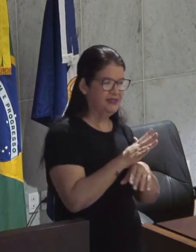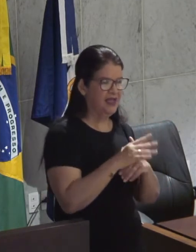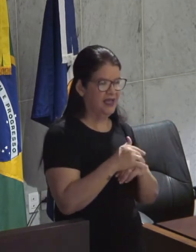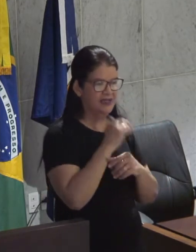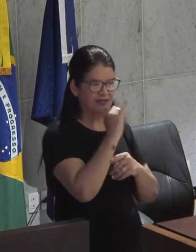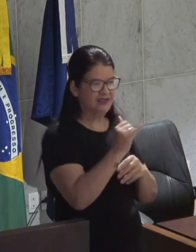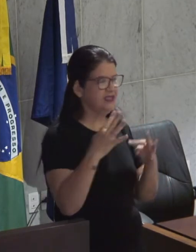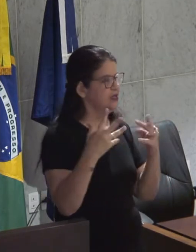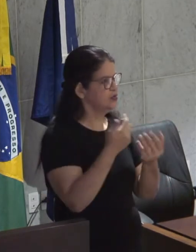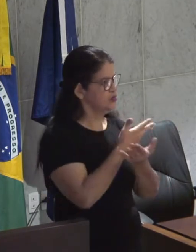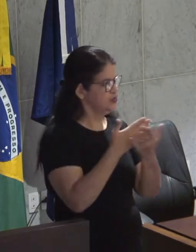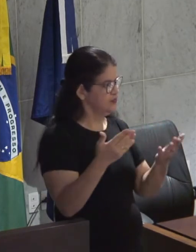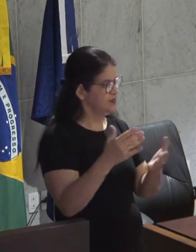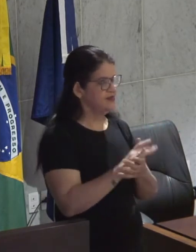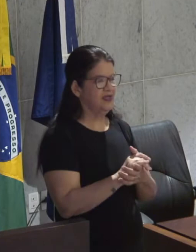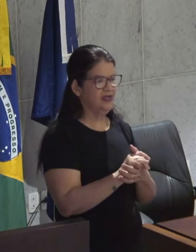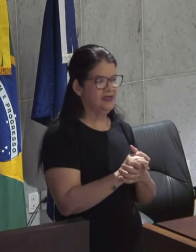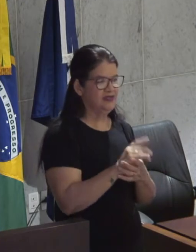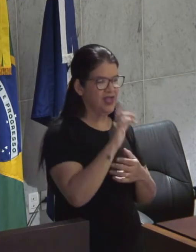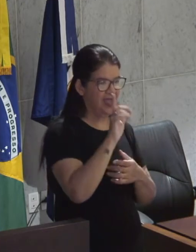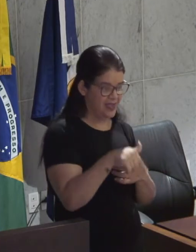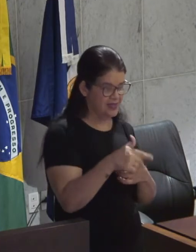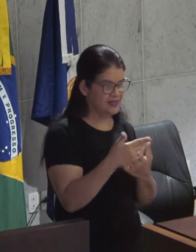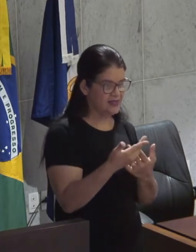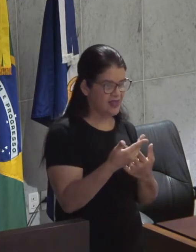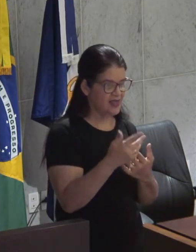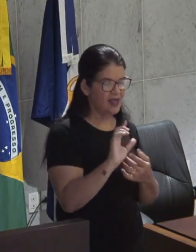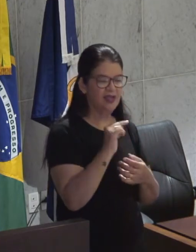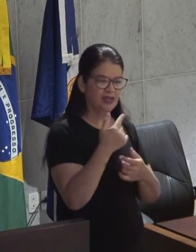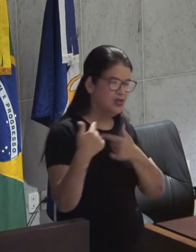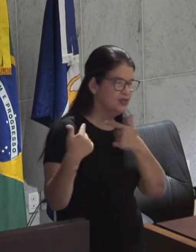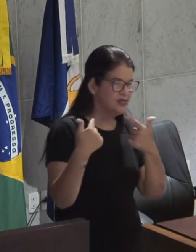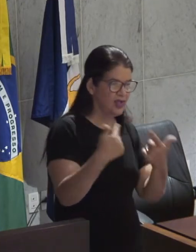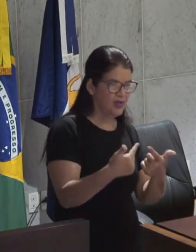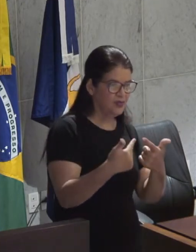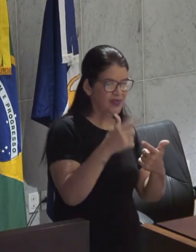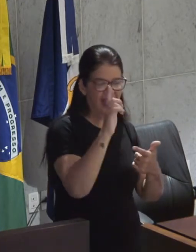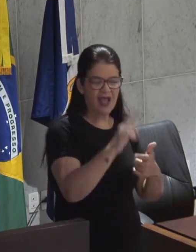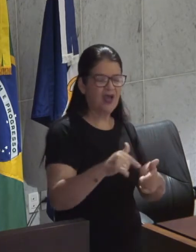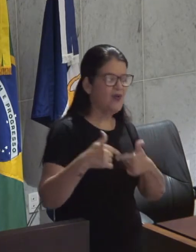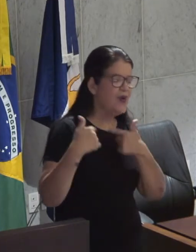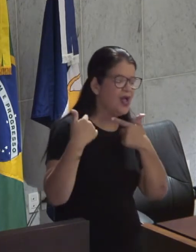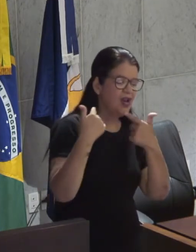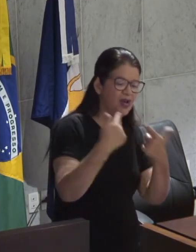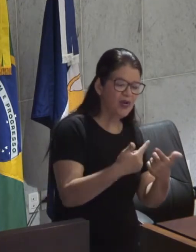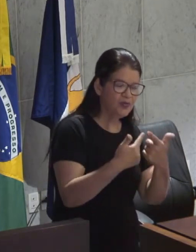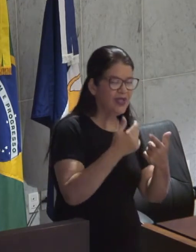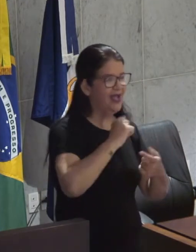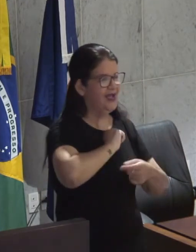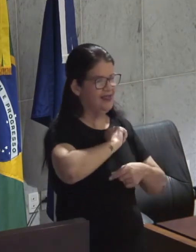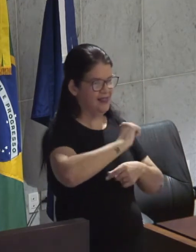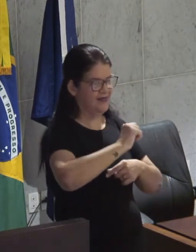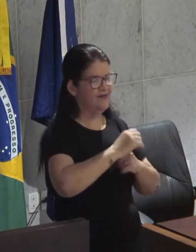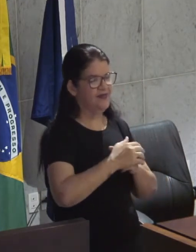dizer a todos vocês, essa nossa luta é uma luta em